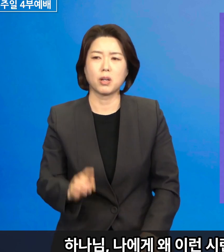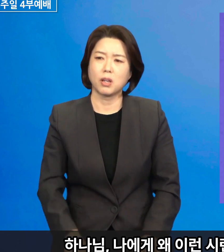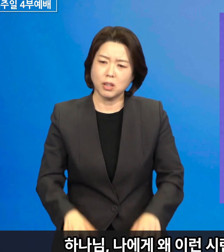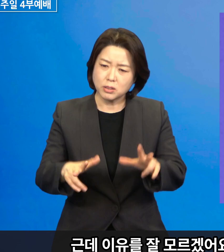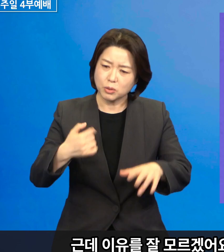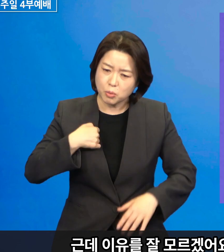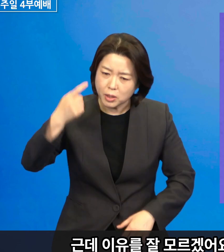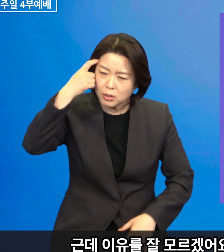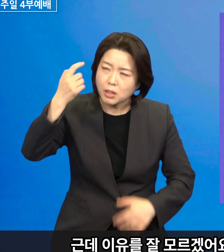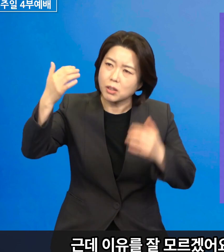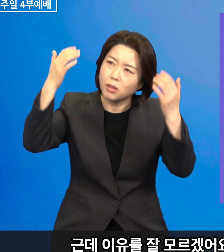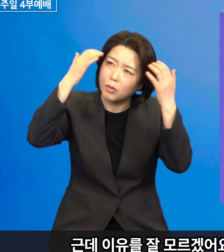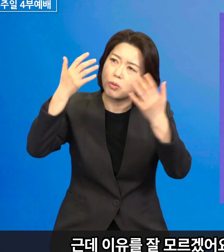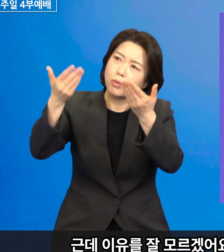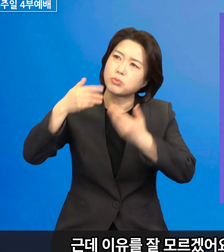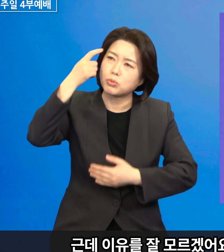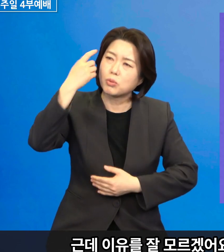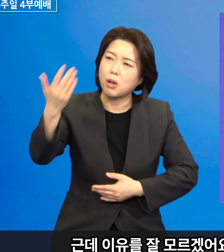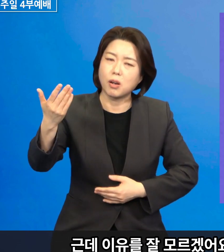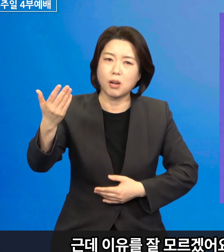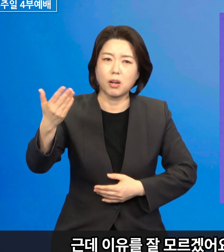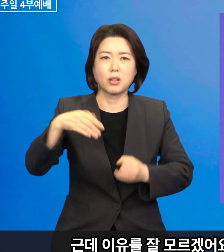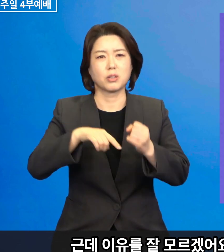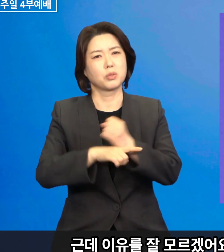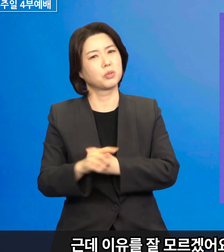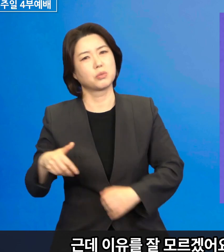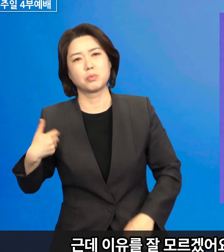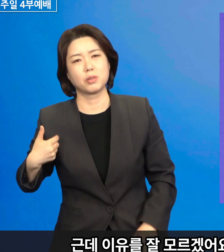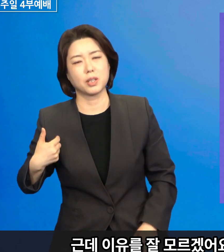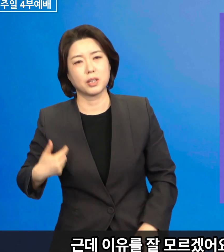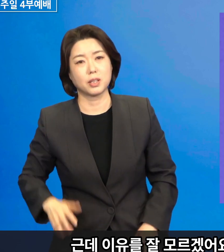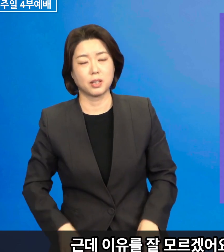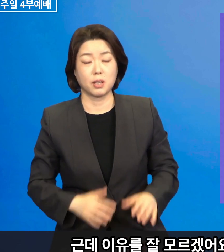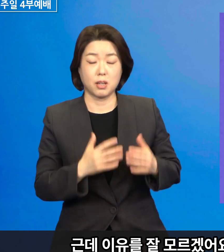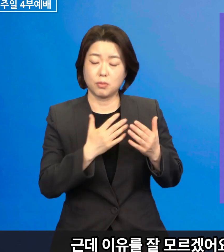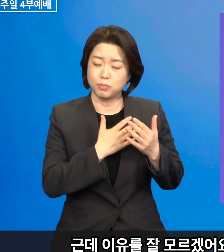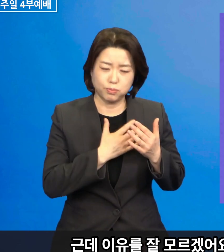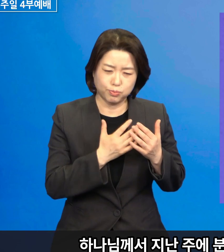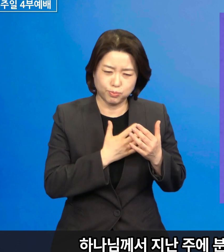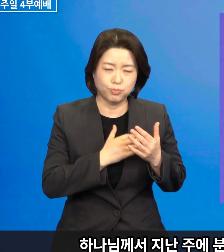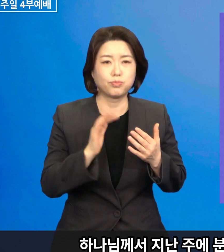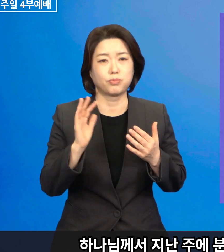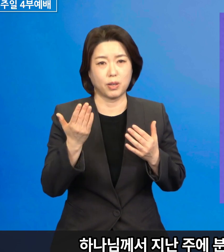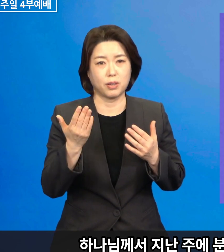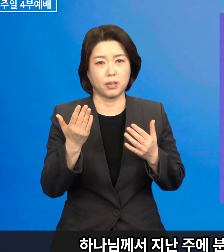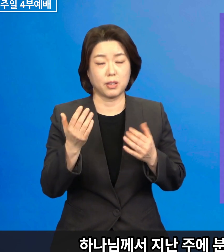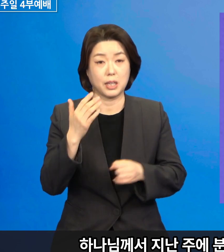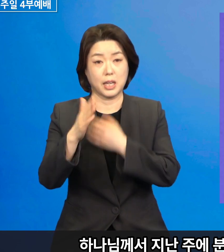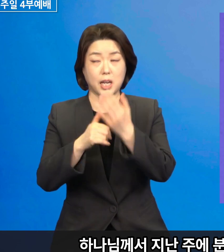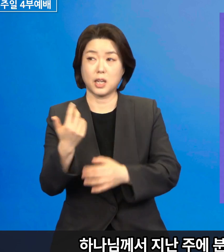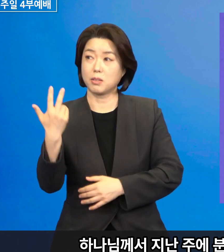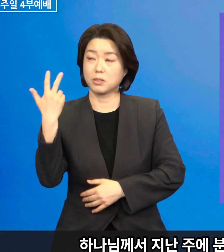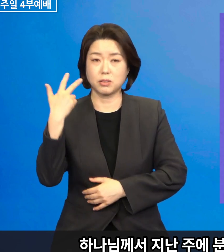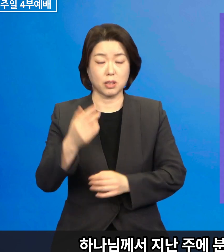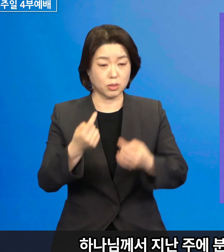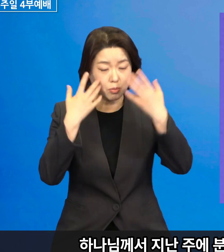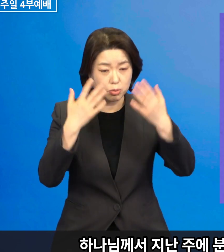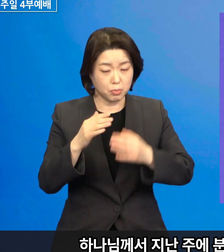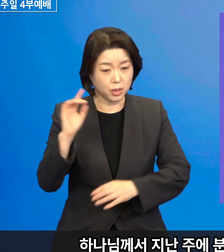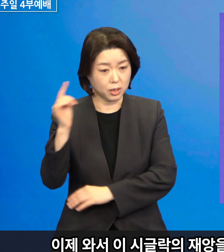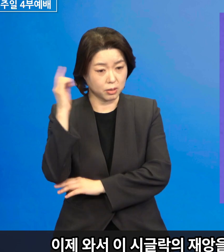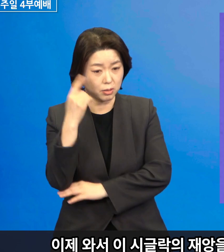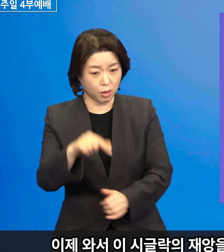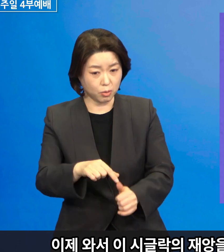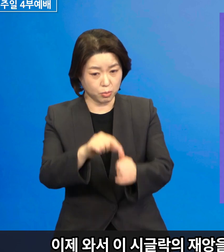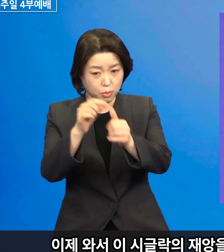묻습니다. 근데 이유를 잘 모르겠어요. 굉장히 불안해지는 것이죠. 하나님께서 지난주에 분명히 다윗을